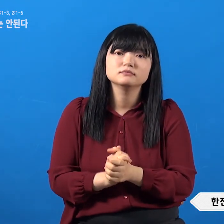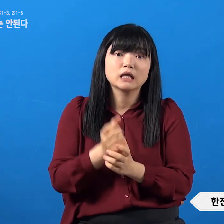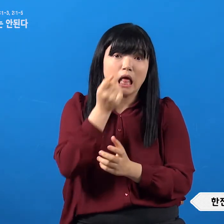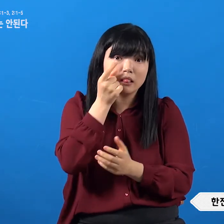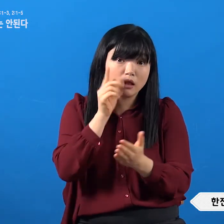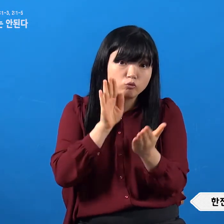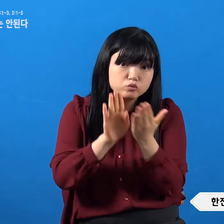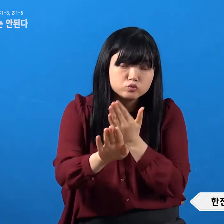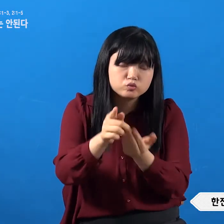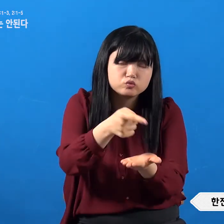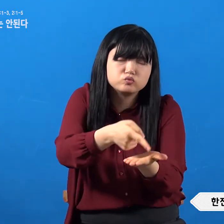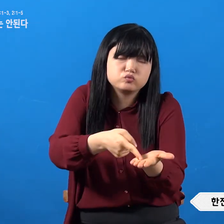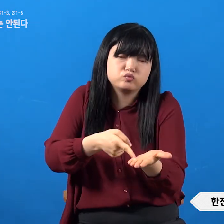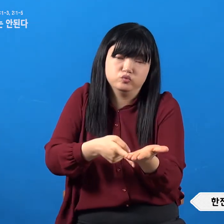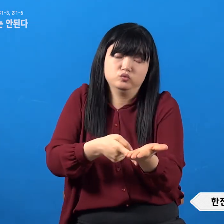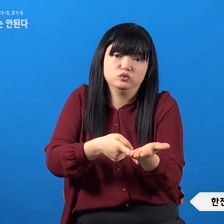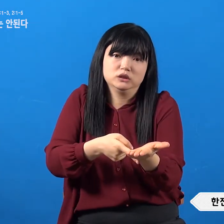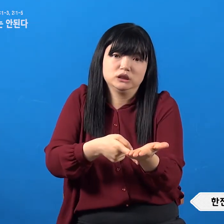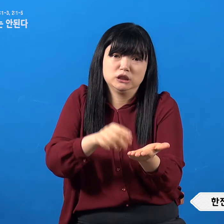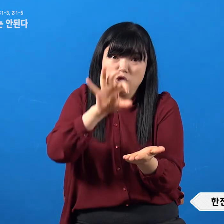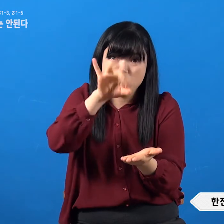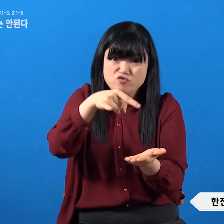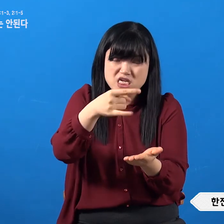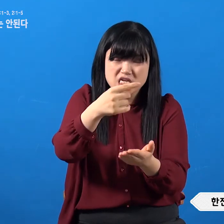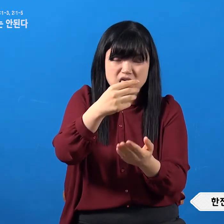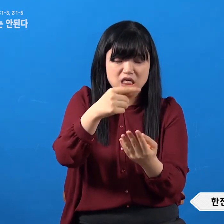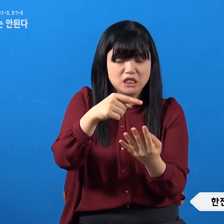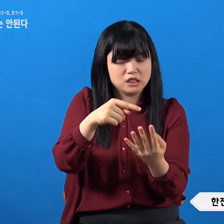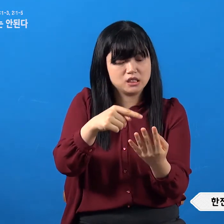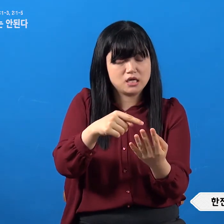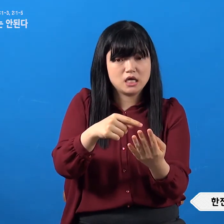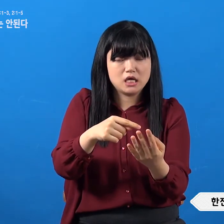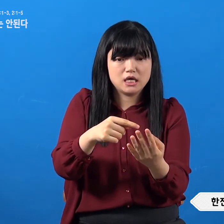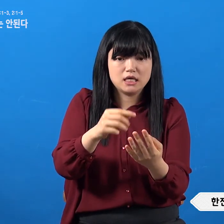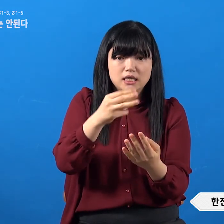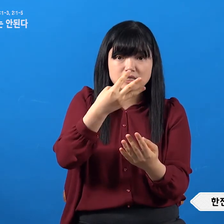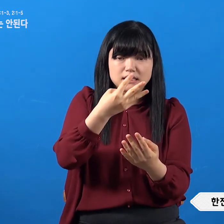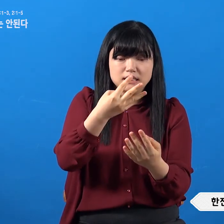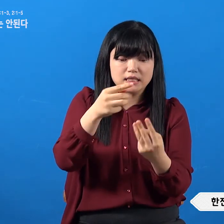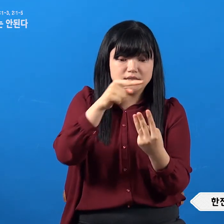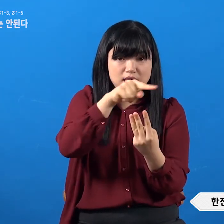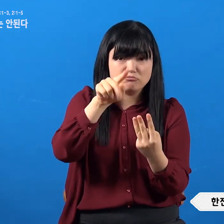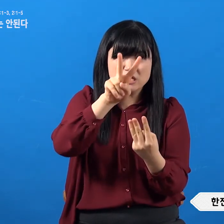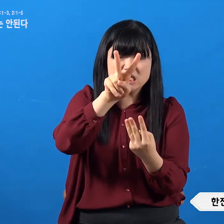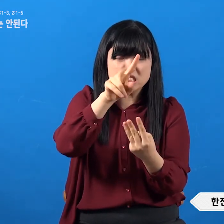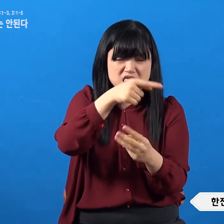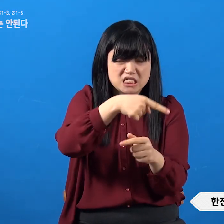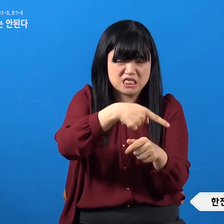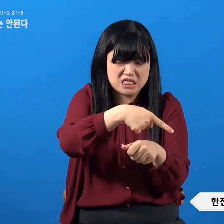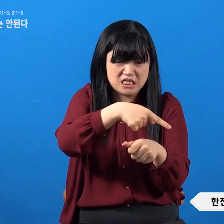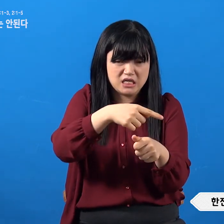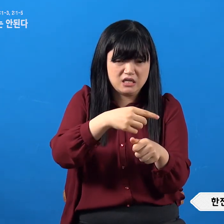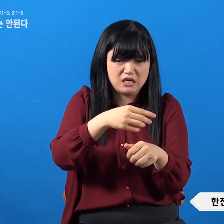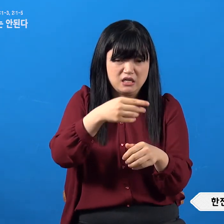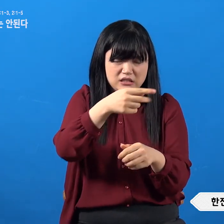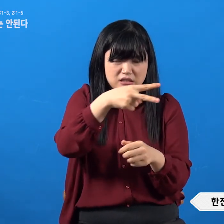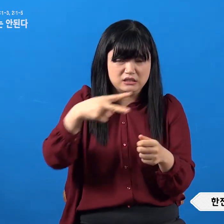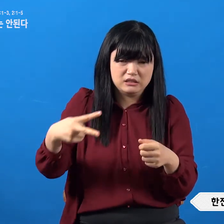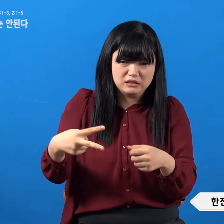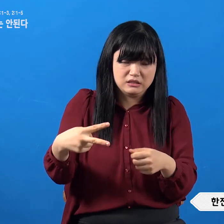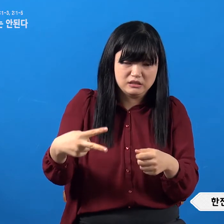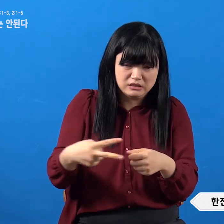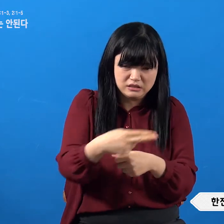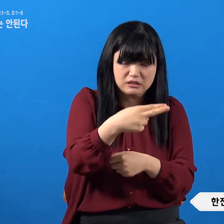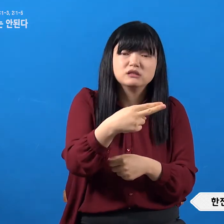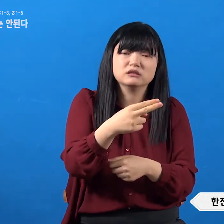한 달 후에 수술을 했는데 위를 3분의 2쯤 절제하는 대수술을 했습니다.